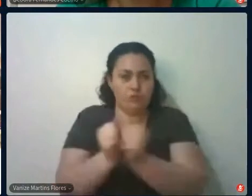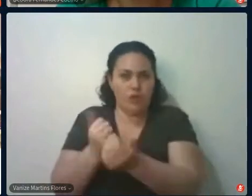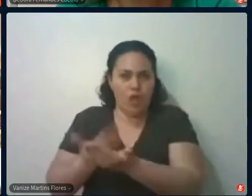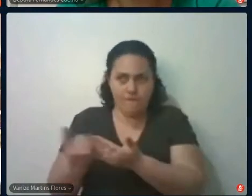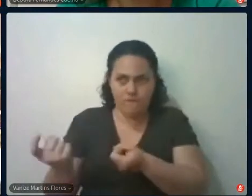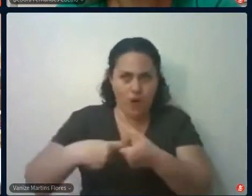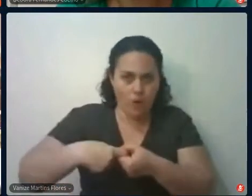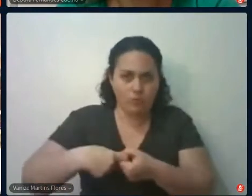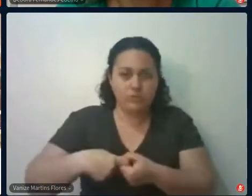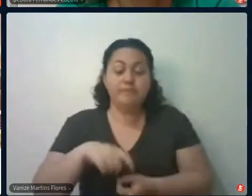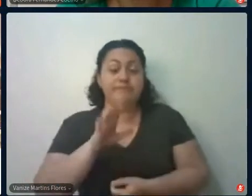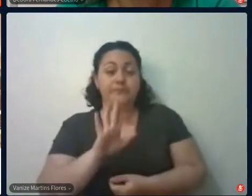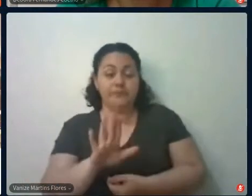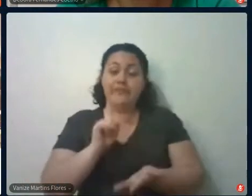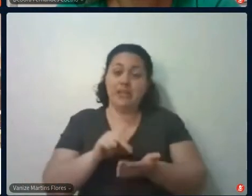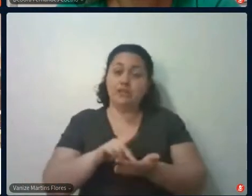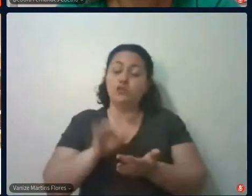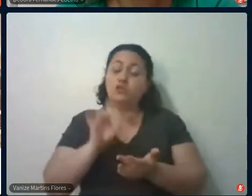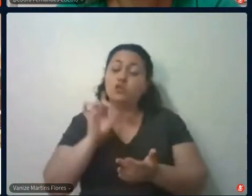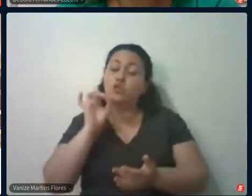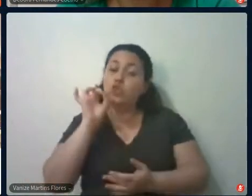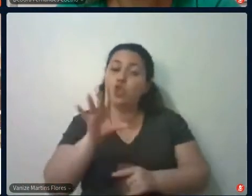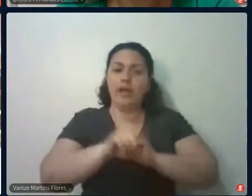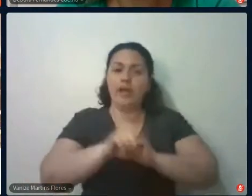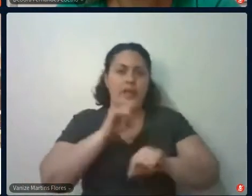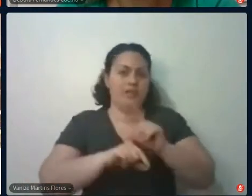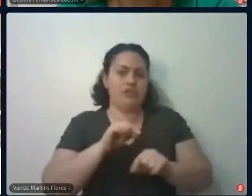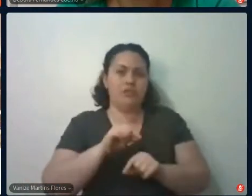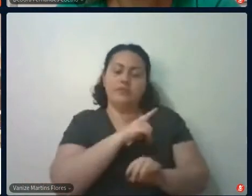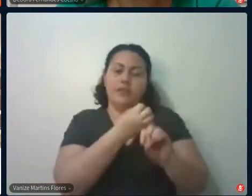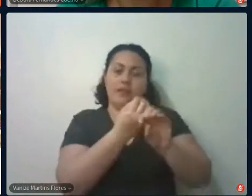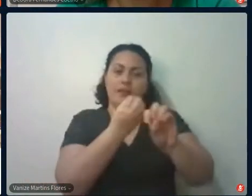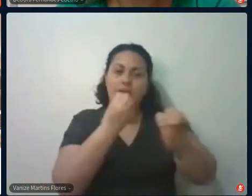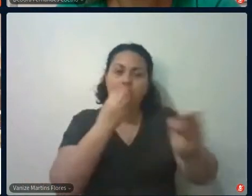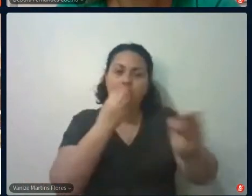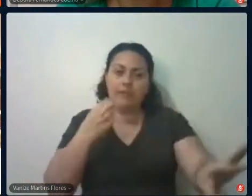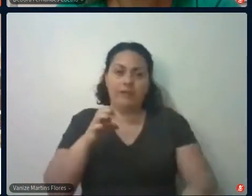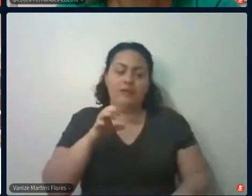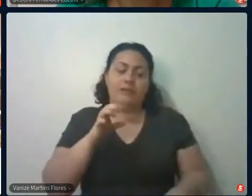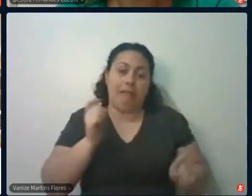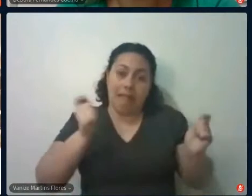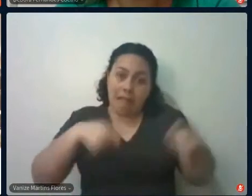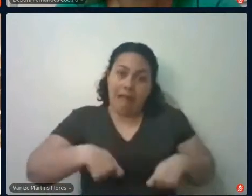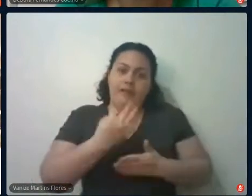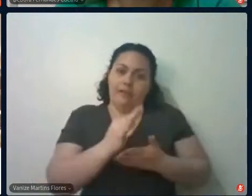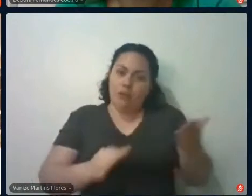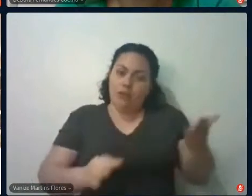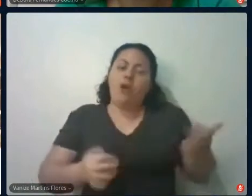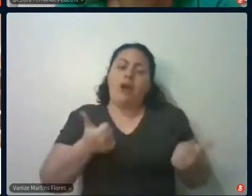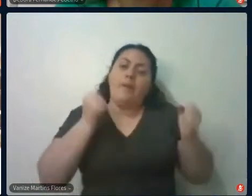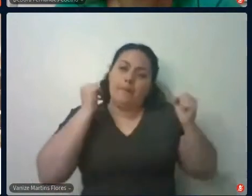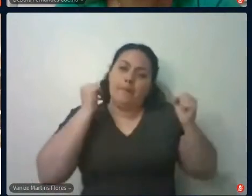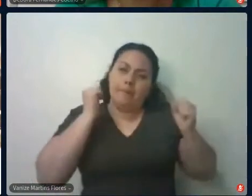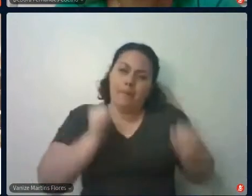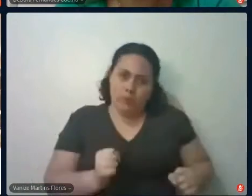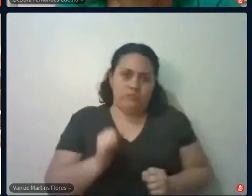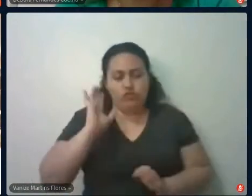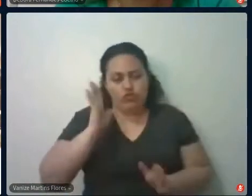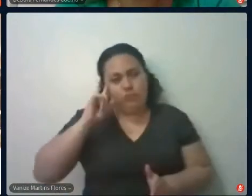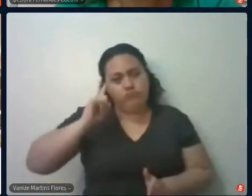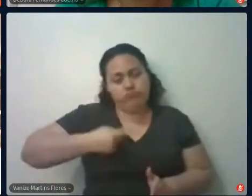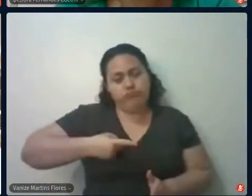só as eletivas que puderem ser em educação à distância vão poder iniciar. Tá? Então, isso já é uma determinação da